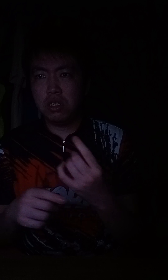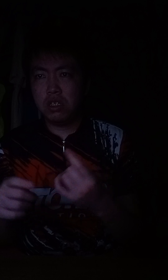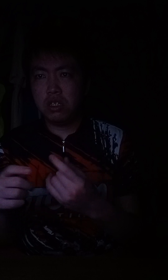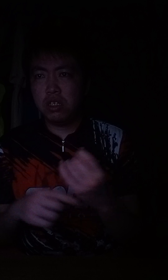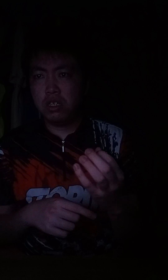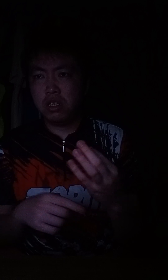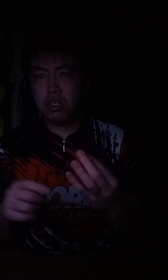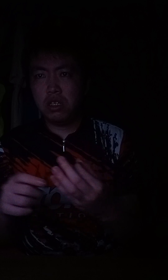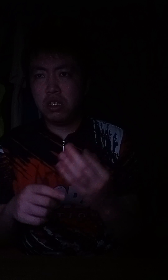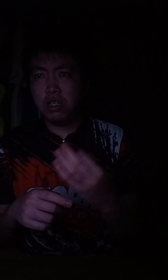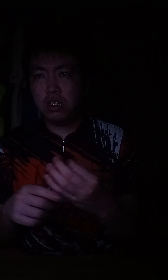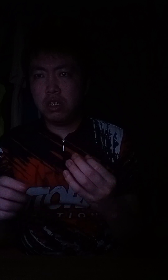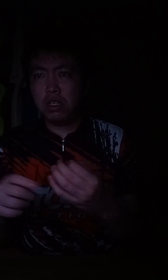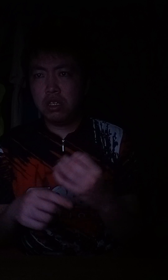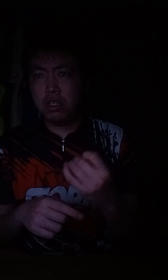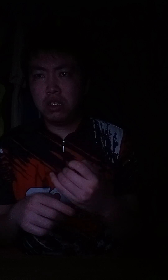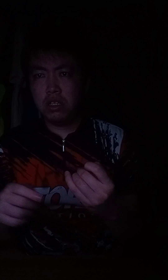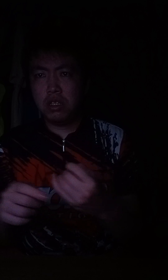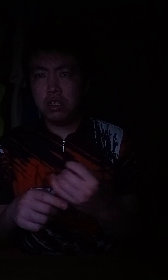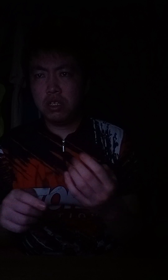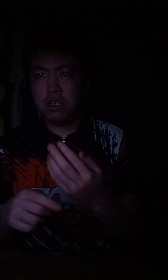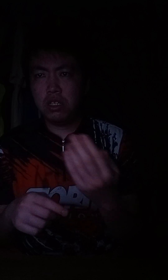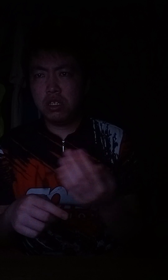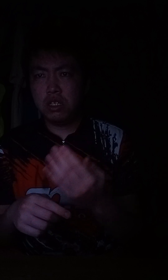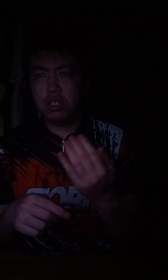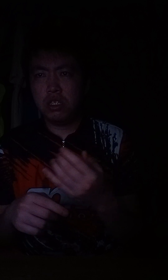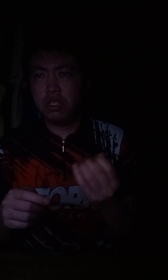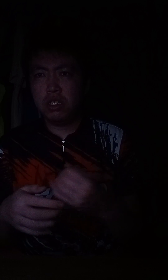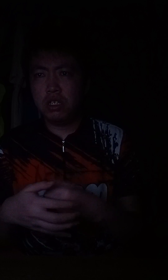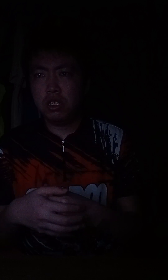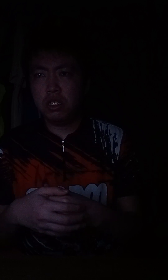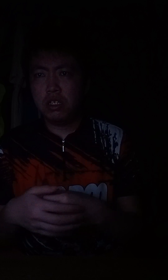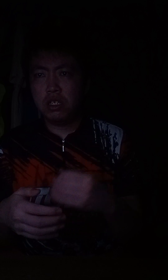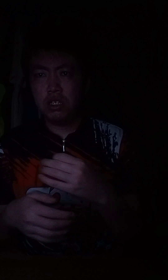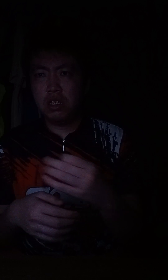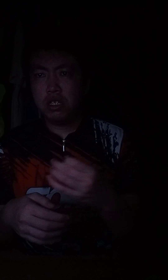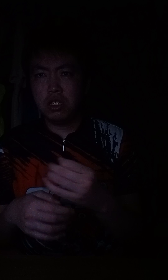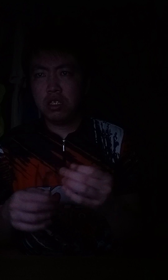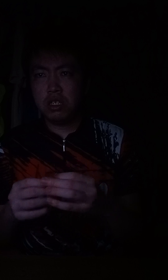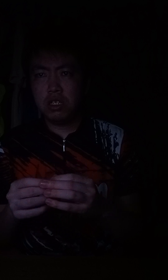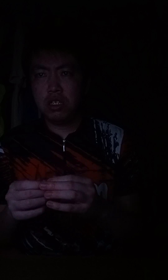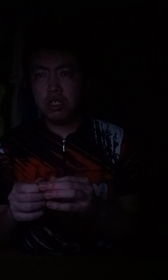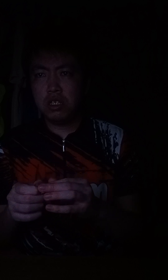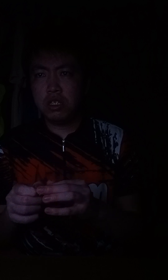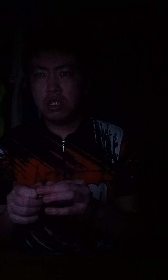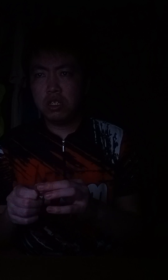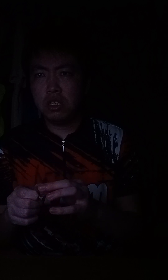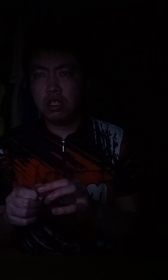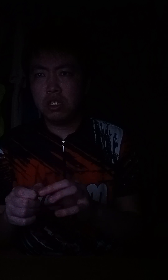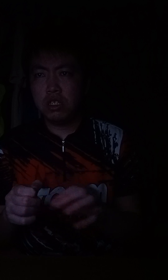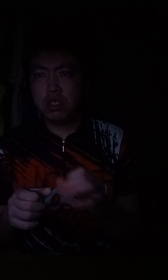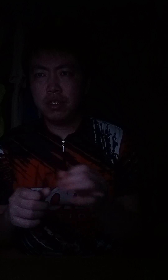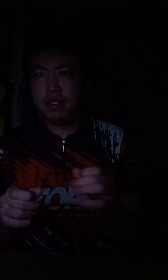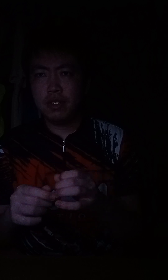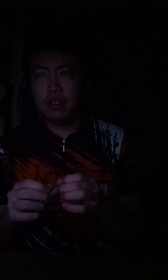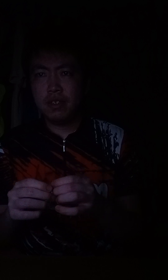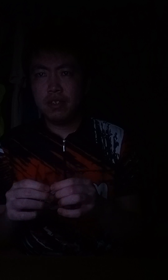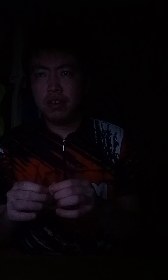그래서 공용 화장실 이용하는 것도 좀 꺼려지게 되고 화장실 들어갔을 때 이제 뭐가 나사라던가 이런 것 때문에